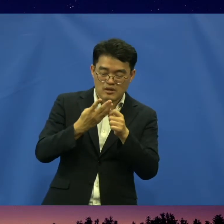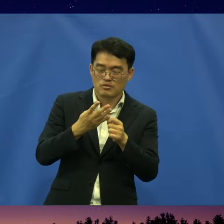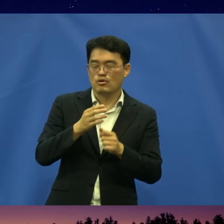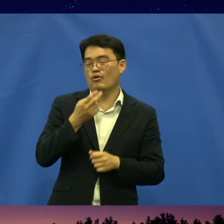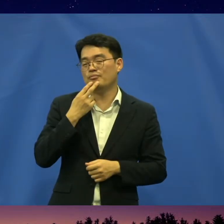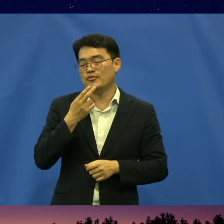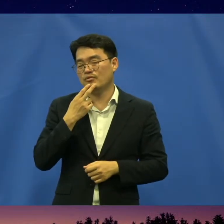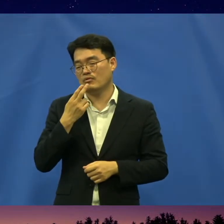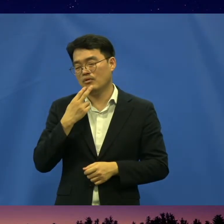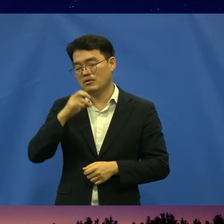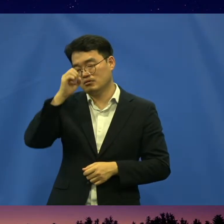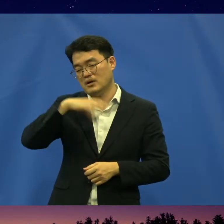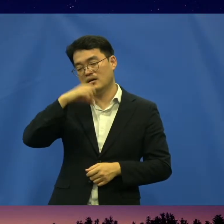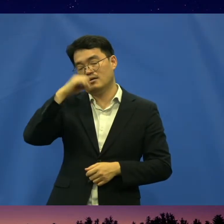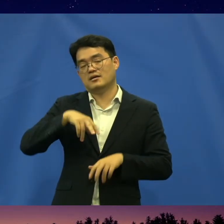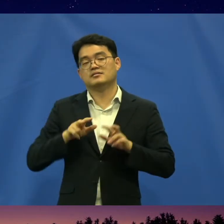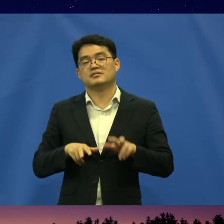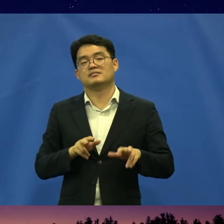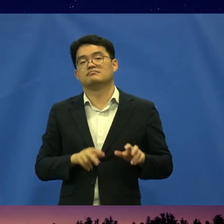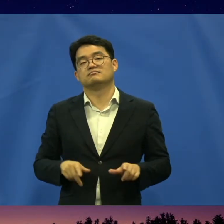없어요.